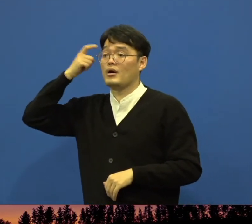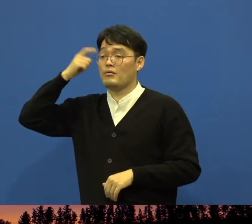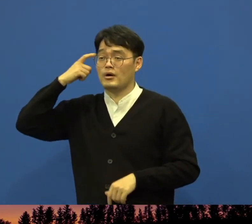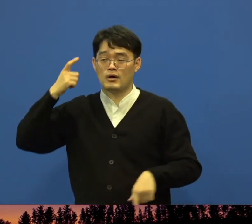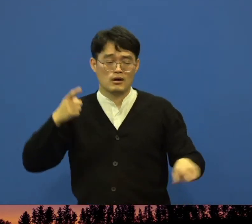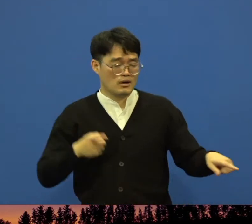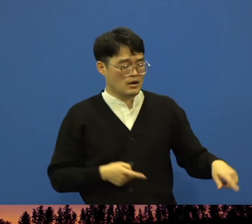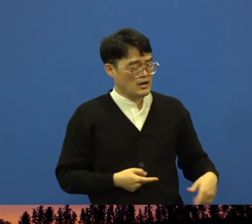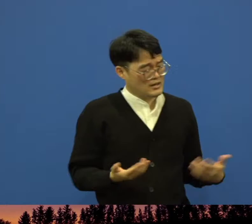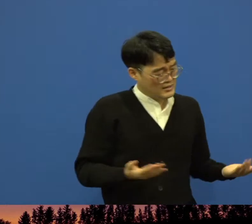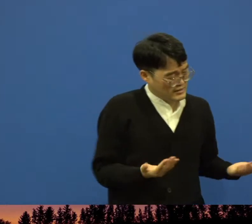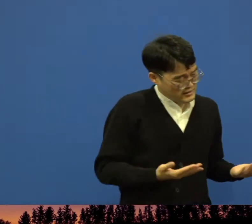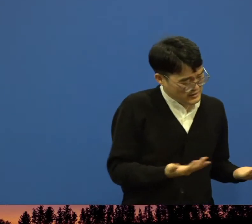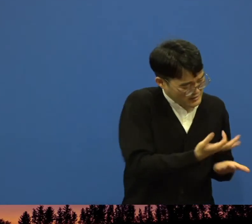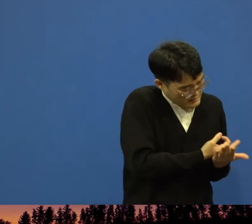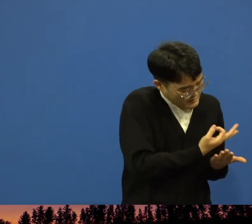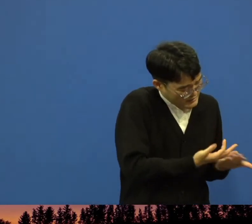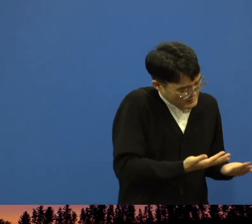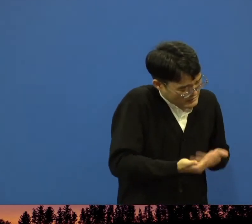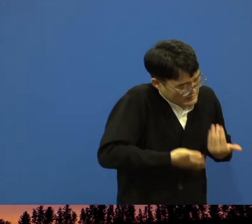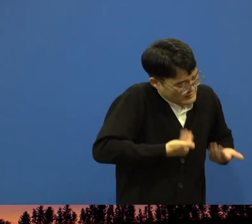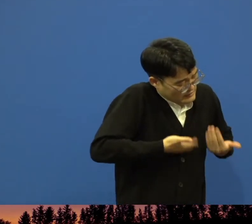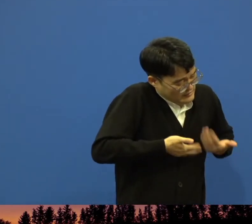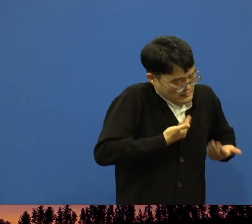열심히 죽도록 일만 하는 거예요. 일만.